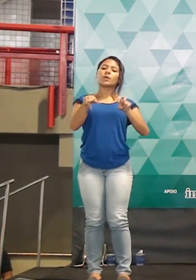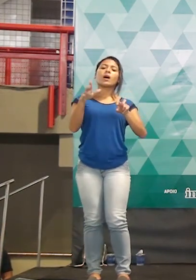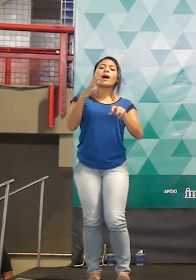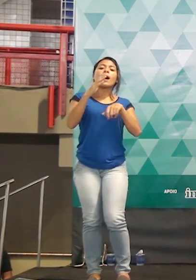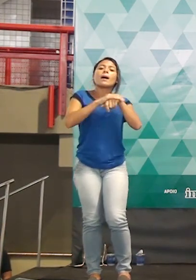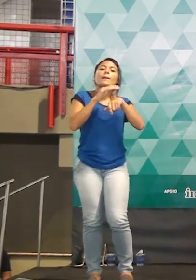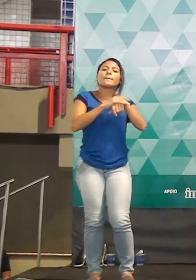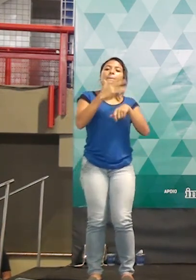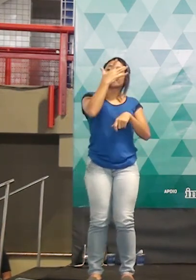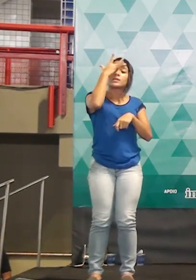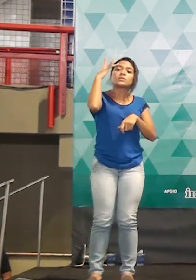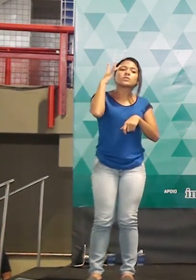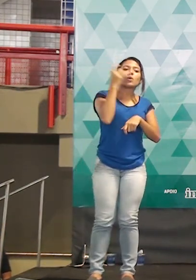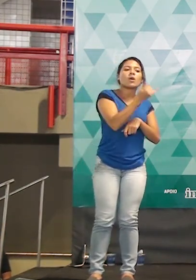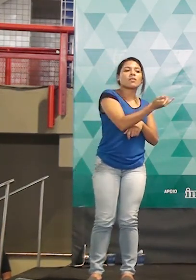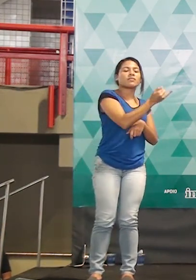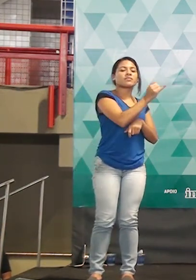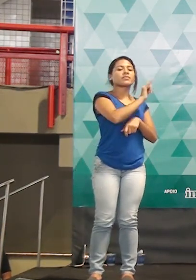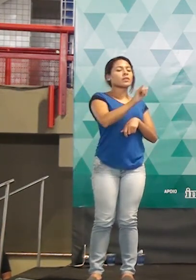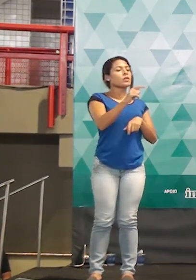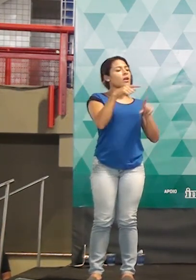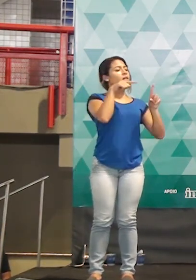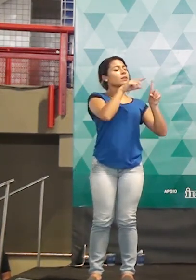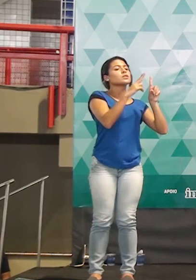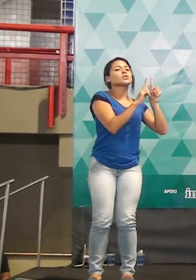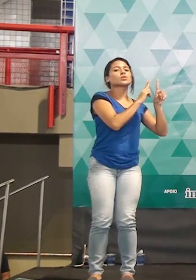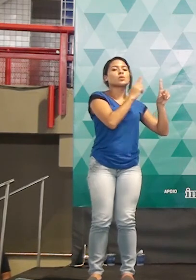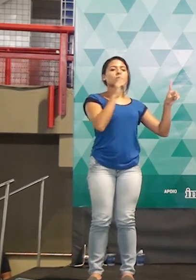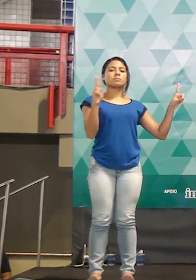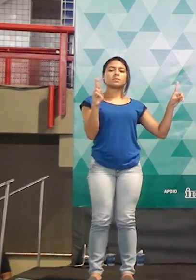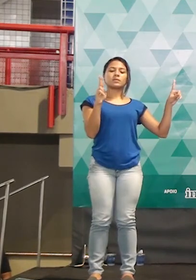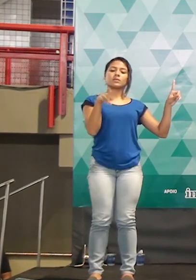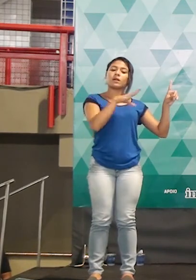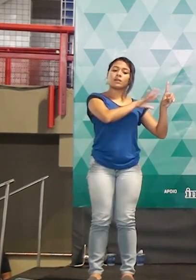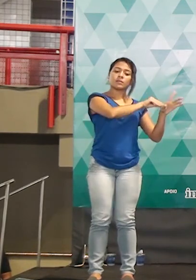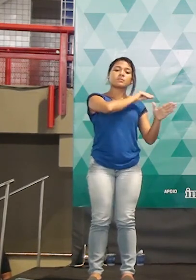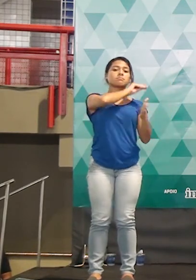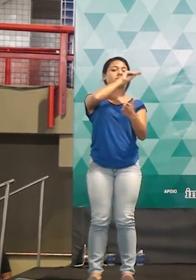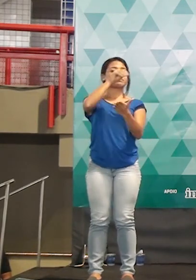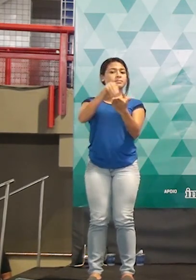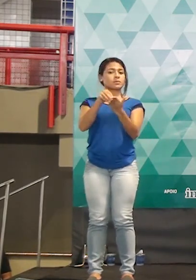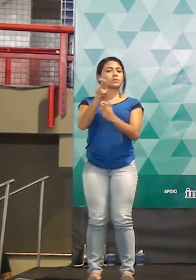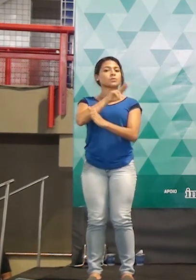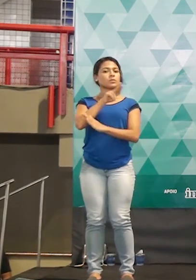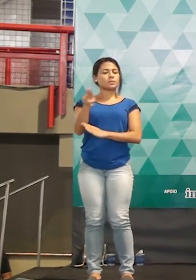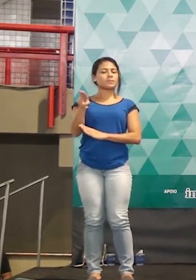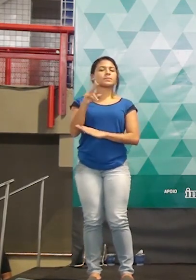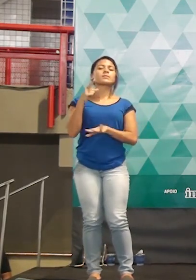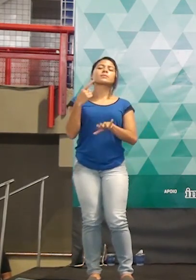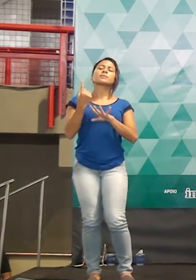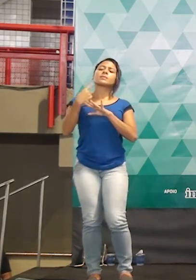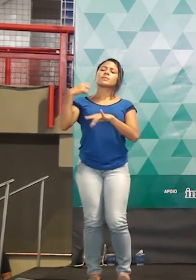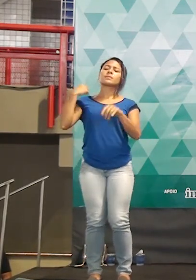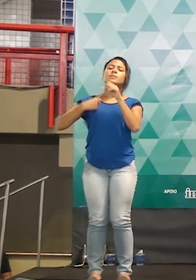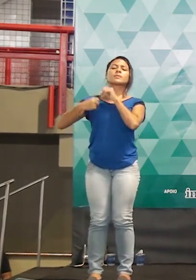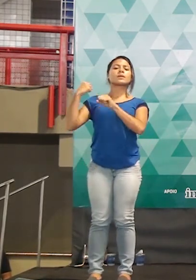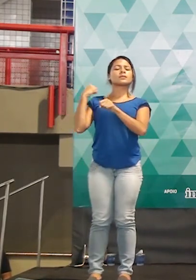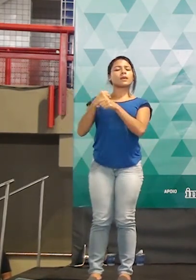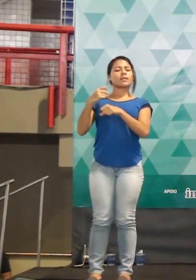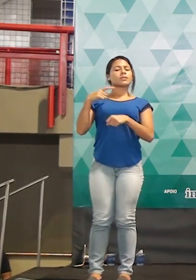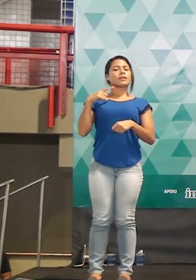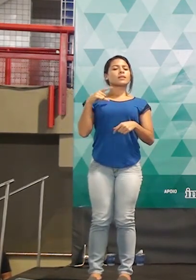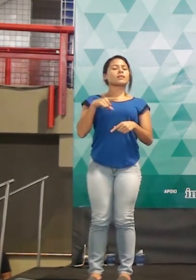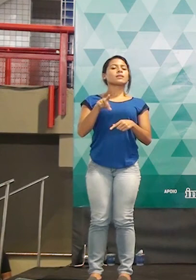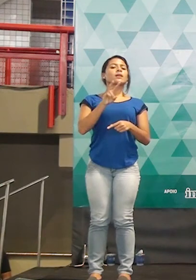nome dessa pessoa? De onde essa pessoa é? Por exemplo, eu vi no simulado do Academia Enem no ano passado, o